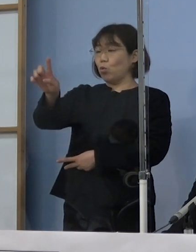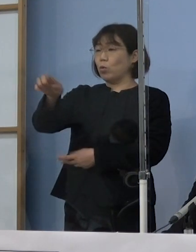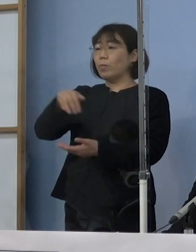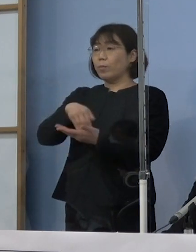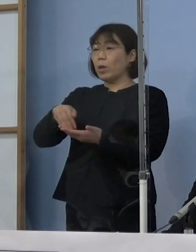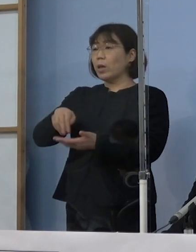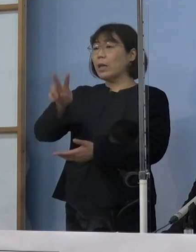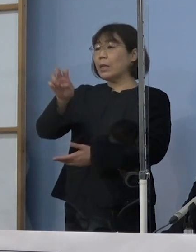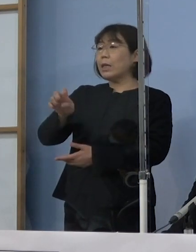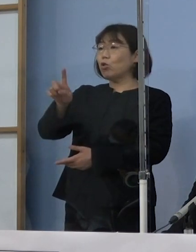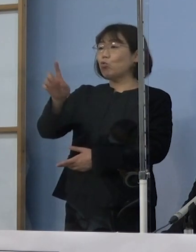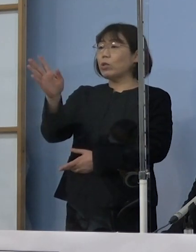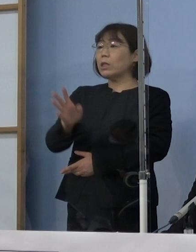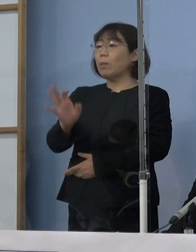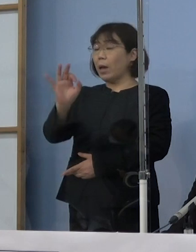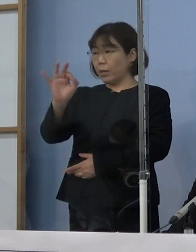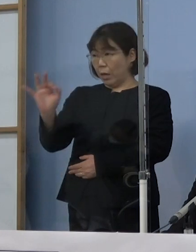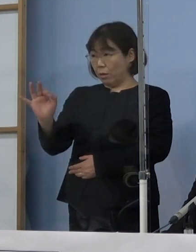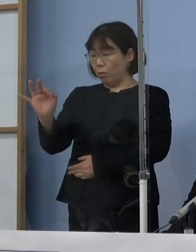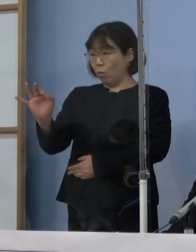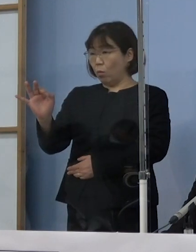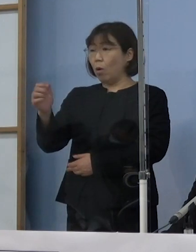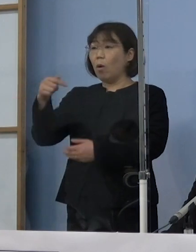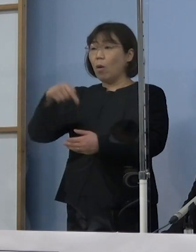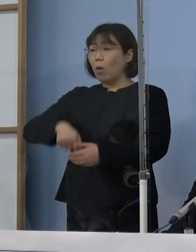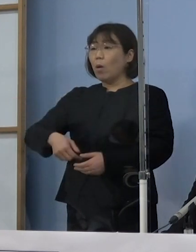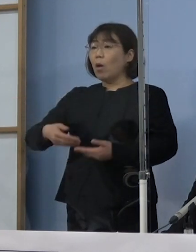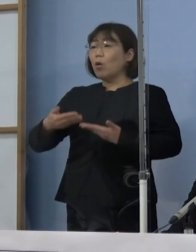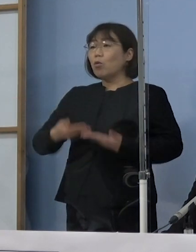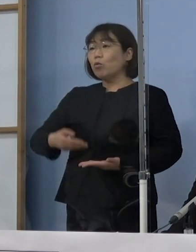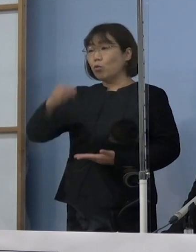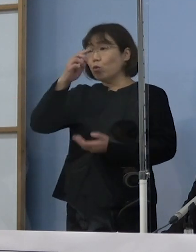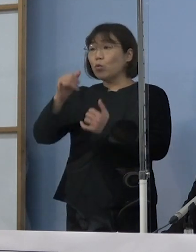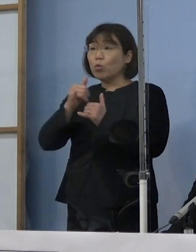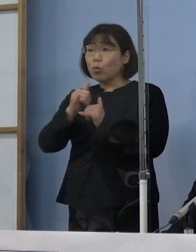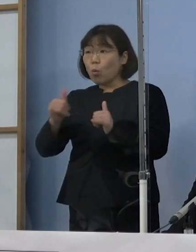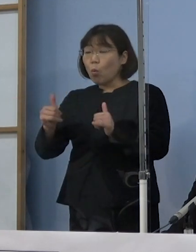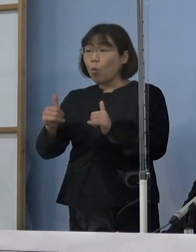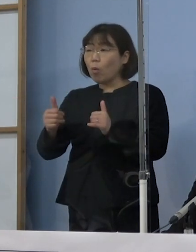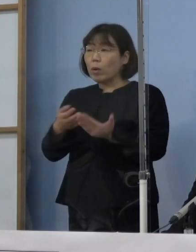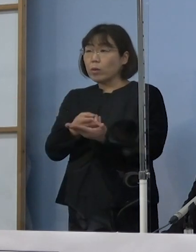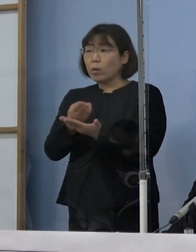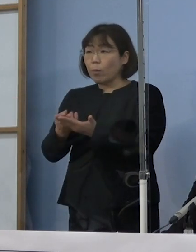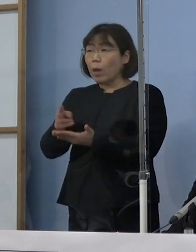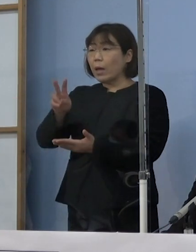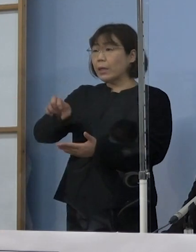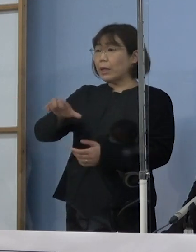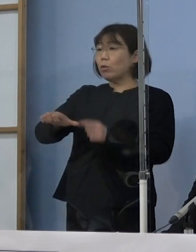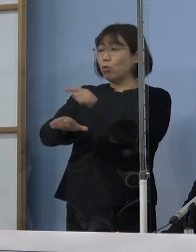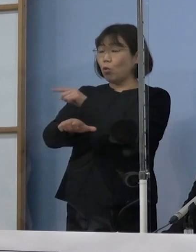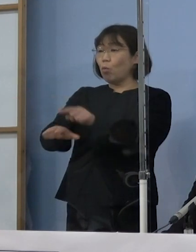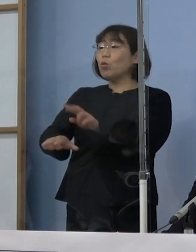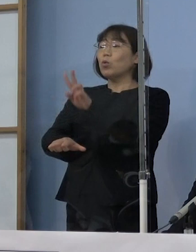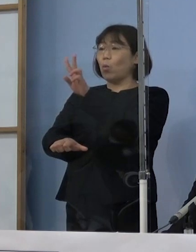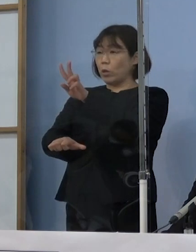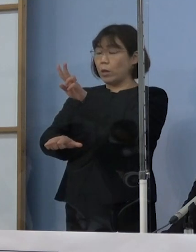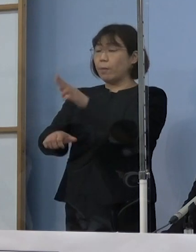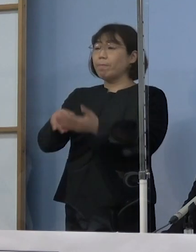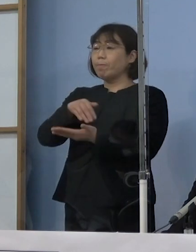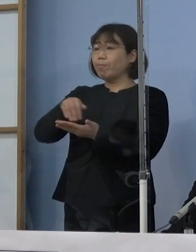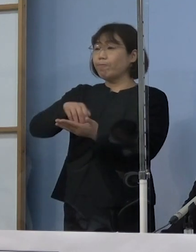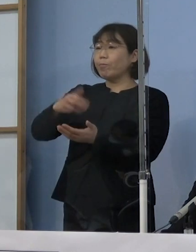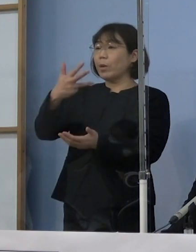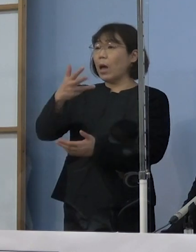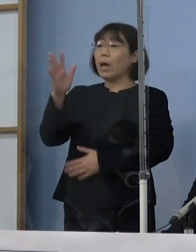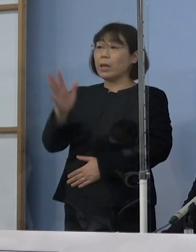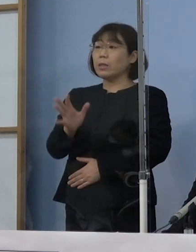で 21%、 うち重症者病床ですが25分の2で